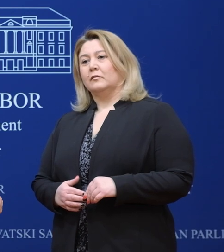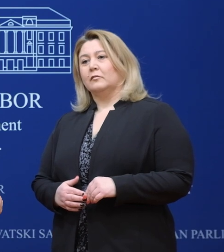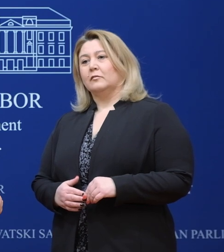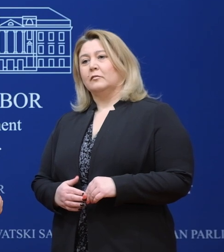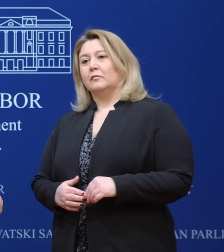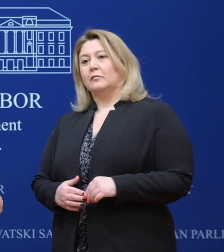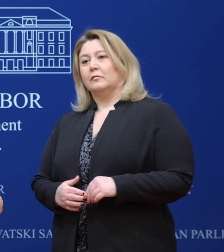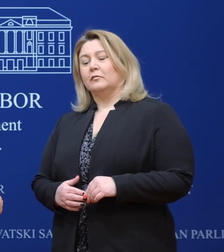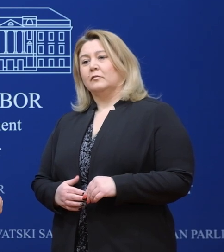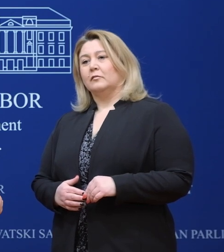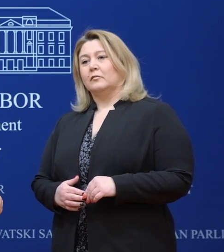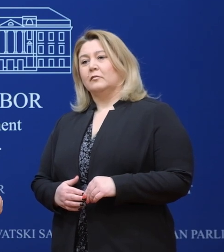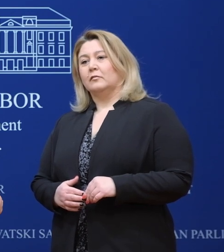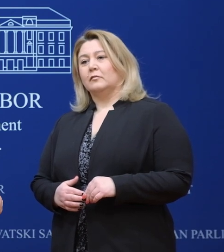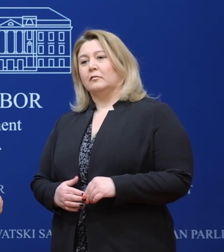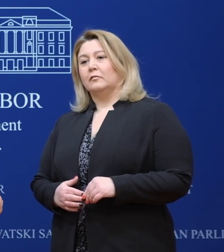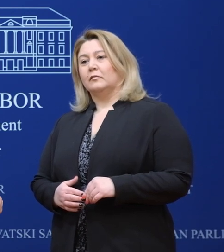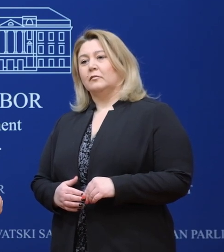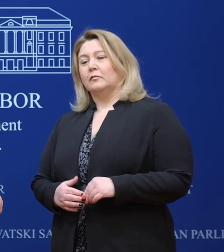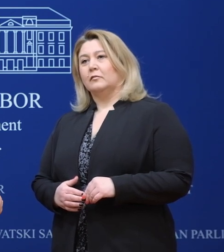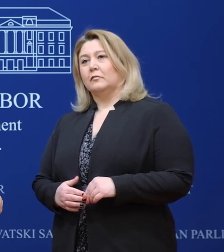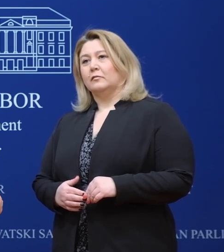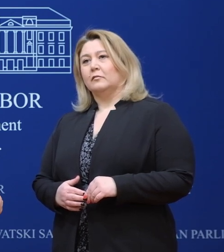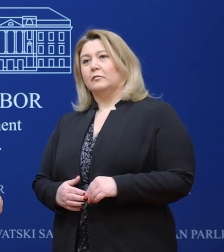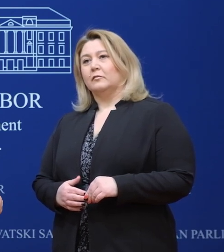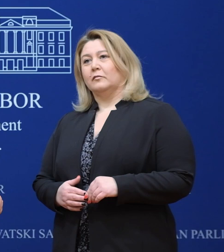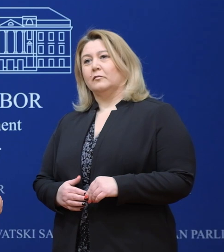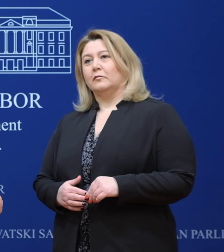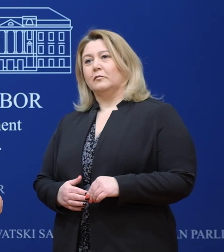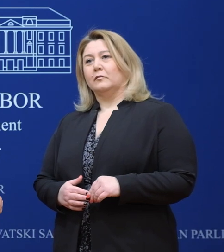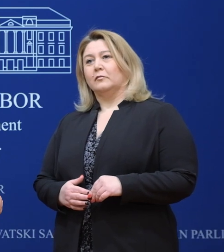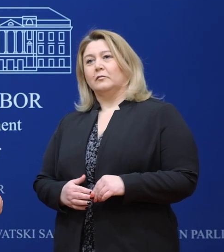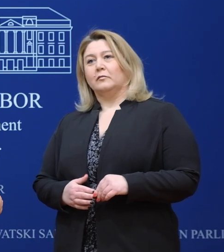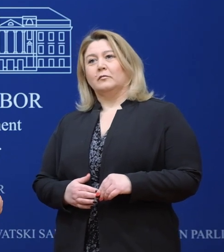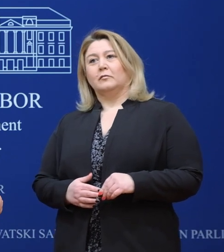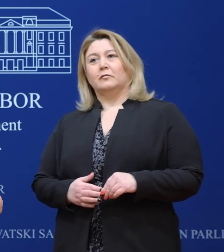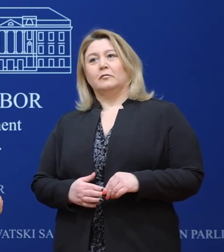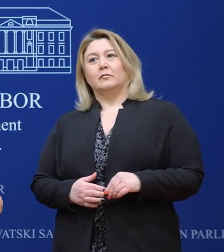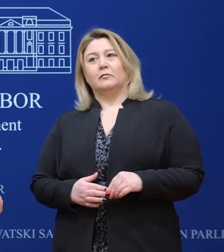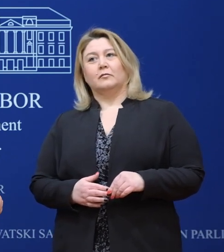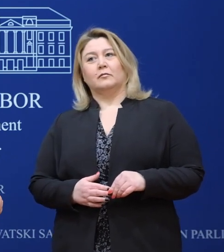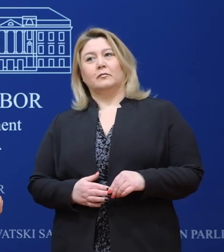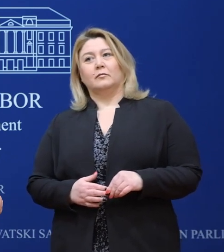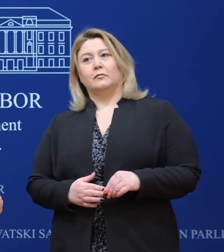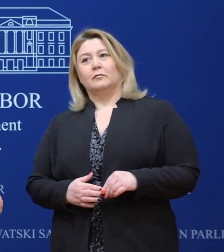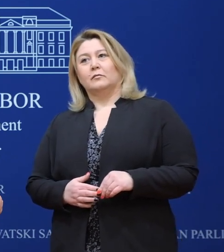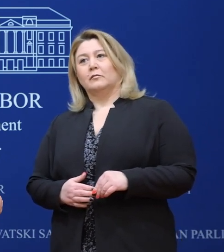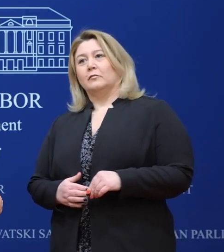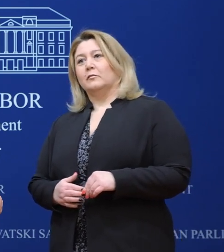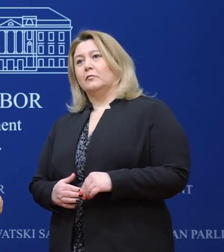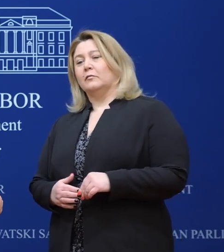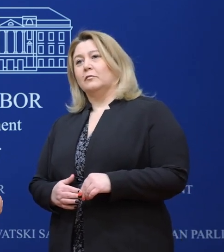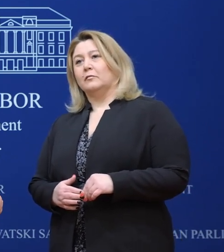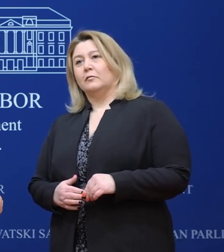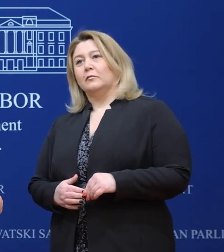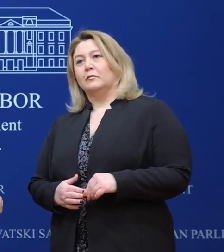demokratske institucije i sustav od strane vlasti. Ali saborski zastupnici imaju, zaštićeni su, imaju imunitet i tako dalje. Mogu reći